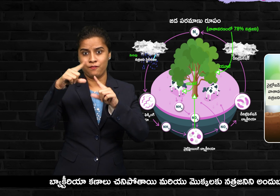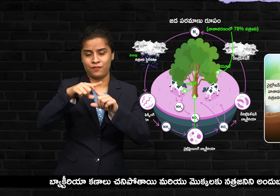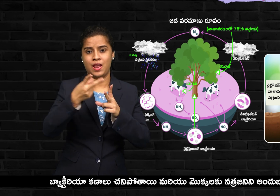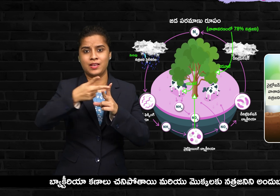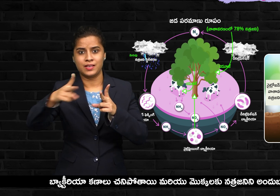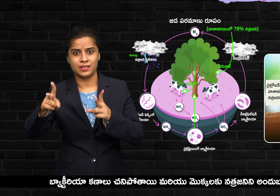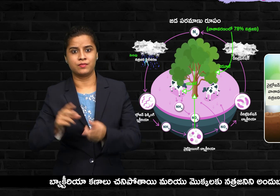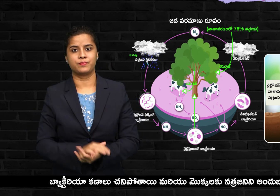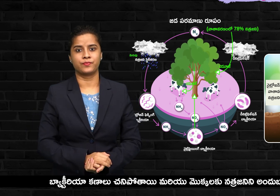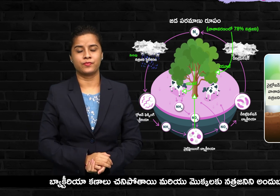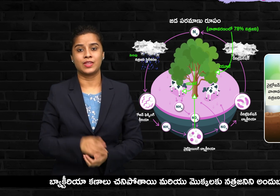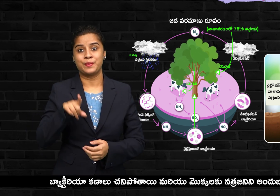అందుబాటులో ఉంచుతాయి.